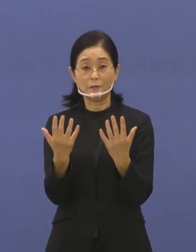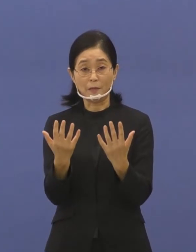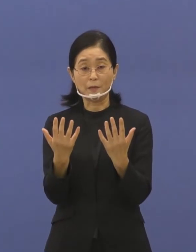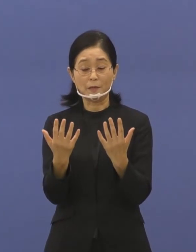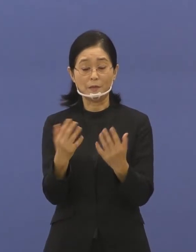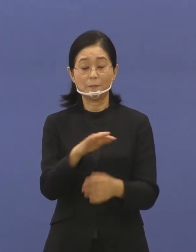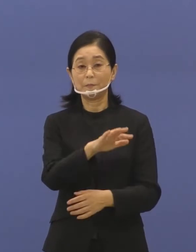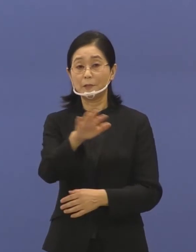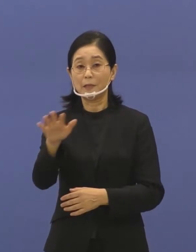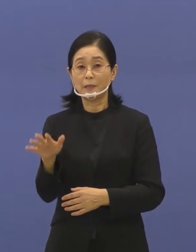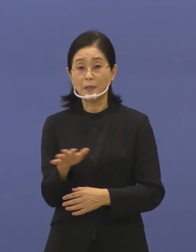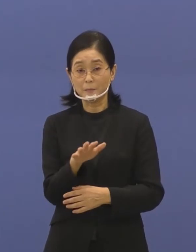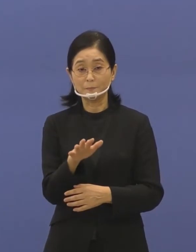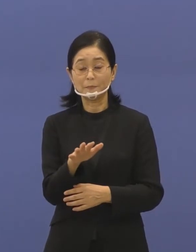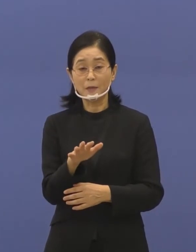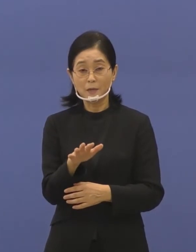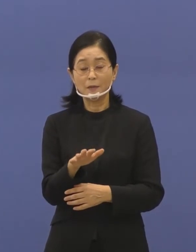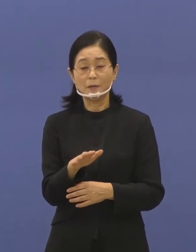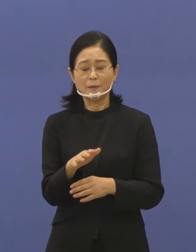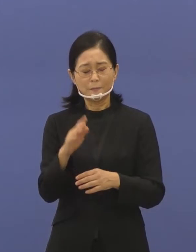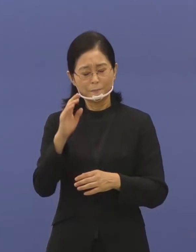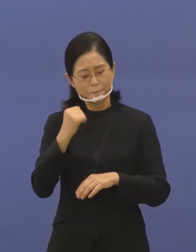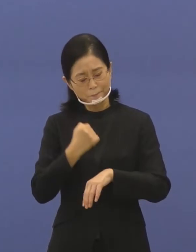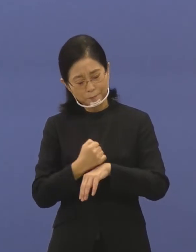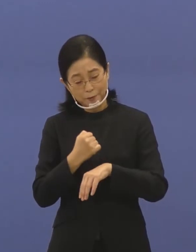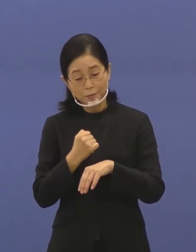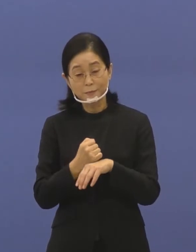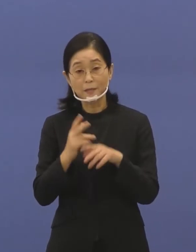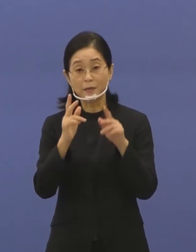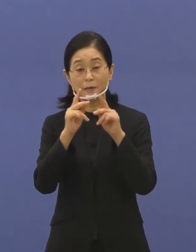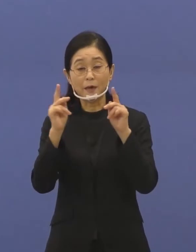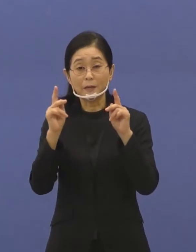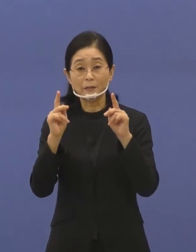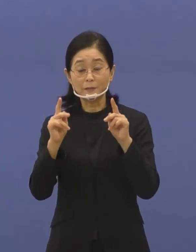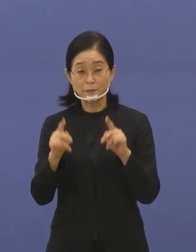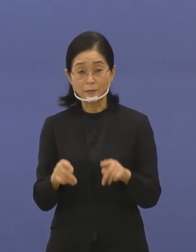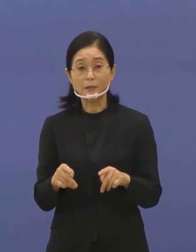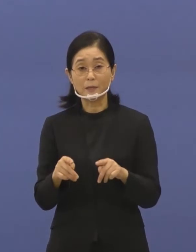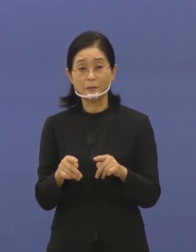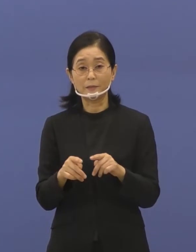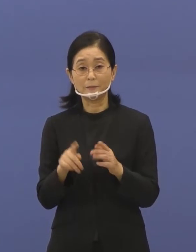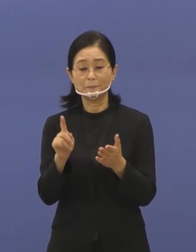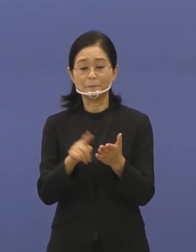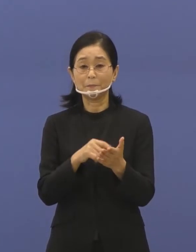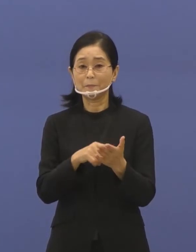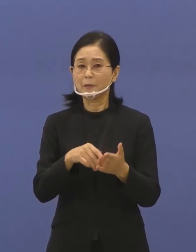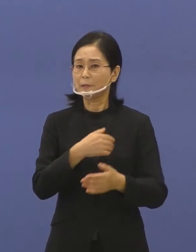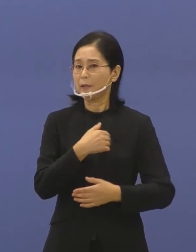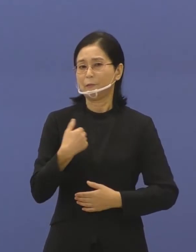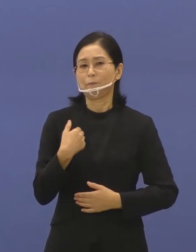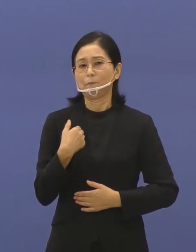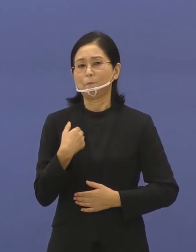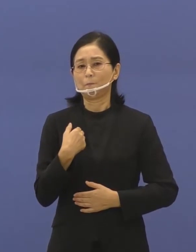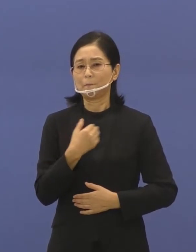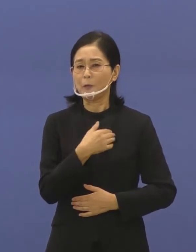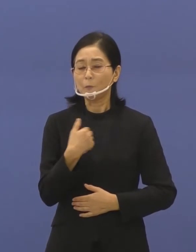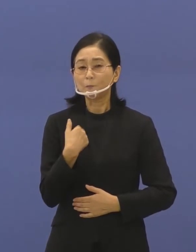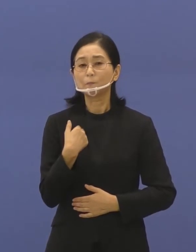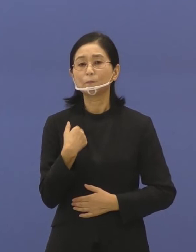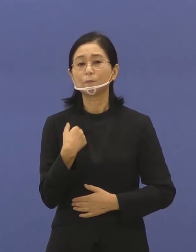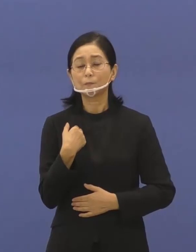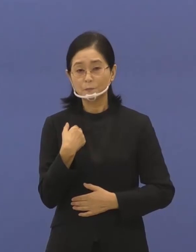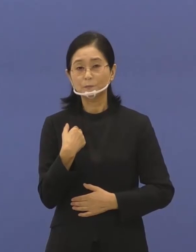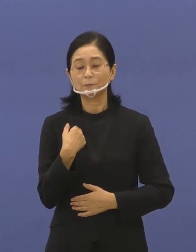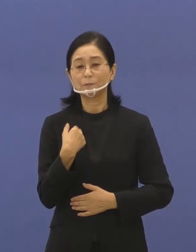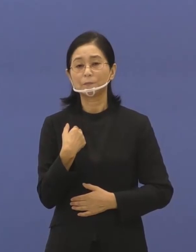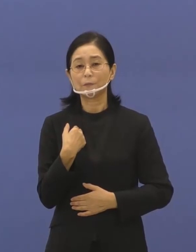課題に取り組むとき、必ず解決策が出ると信じますという、国際社会